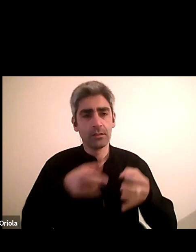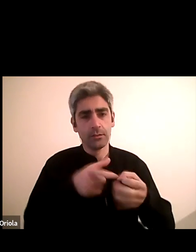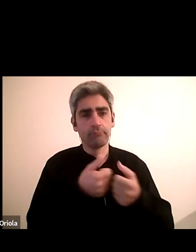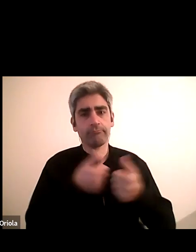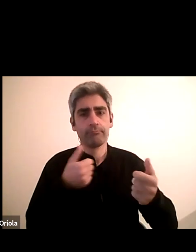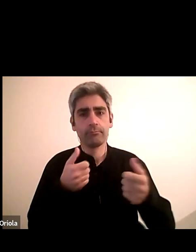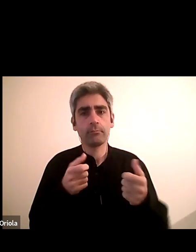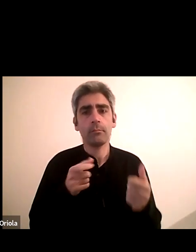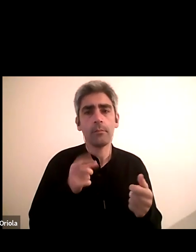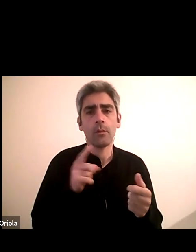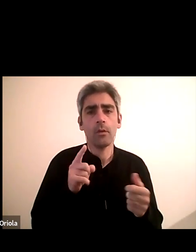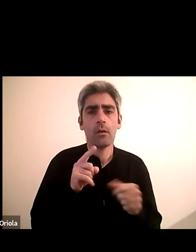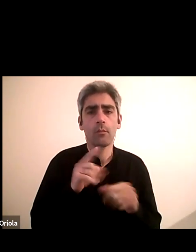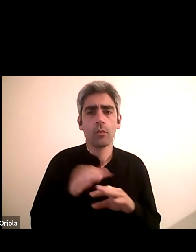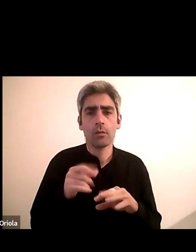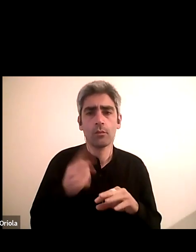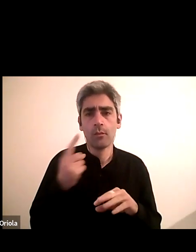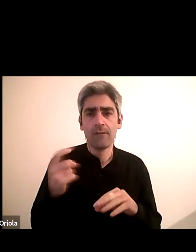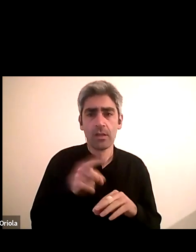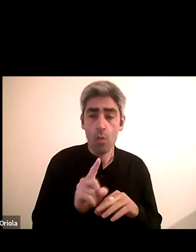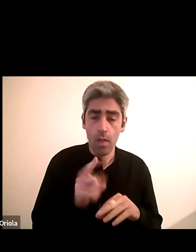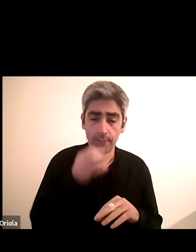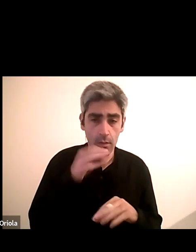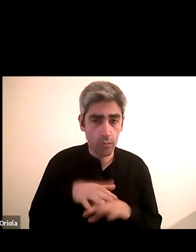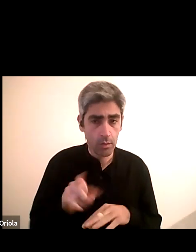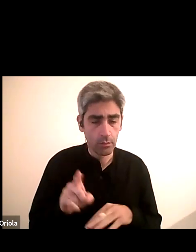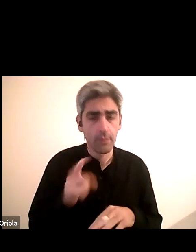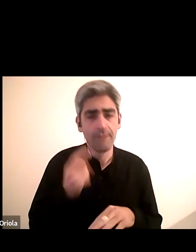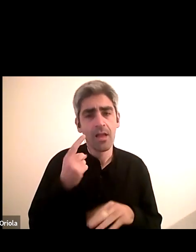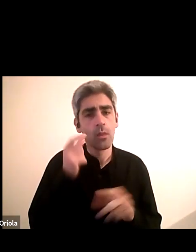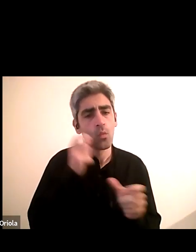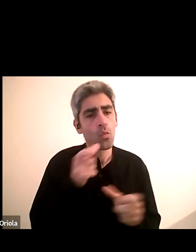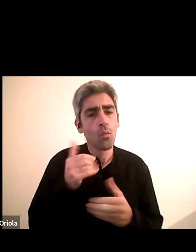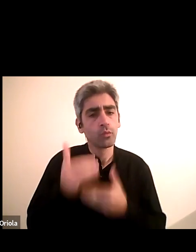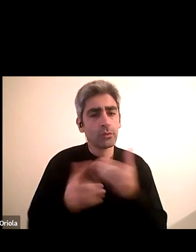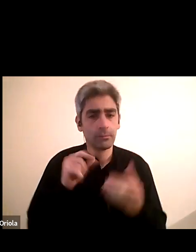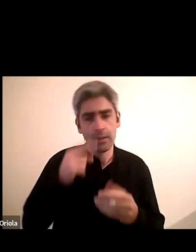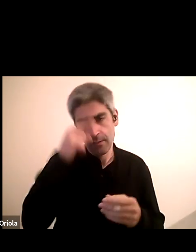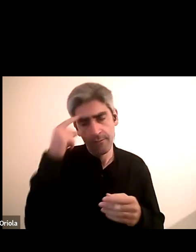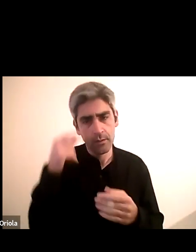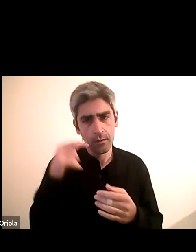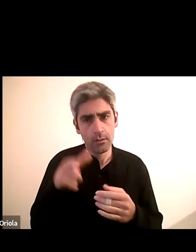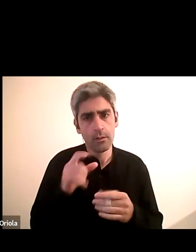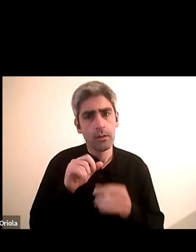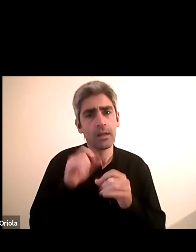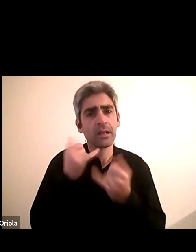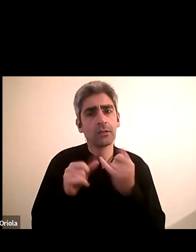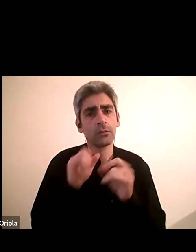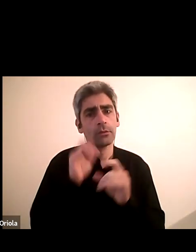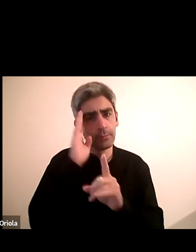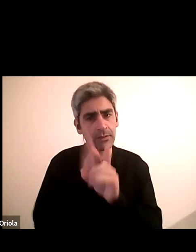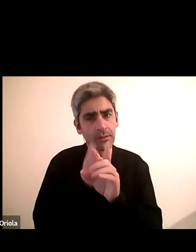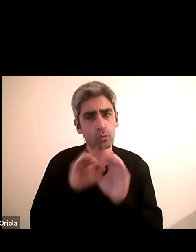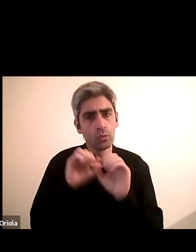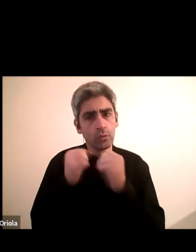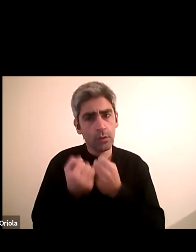distanciamento provocado por um vírus. Falta de controle de processos, que é complicado também em termos de riscos psicossociais.